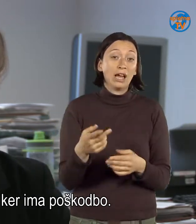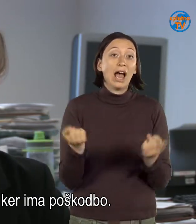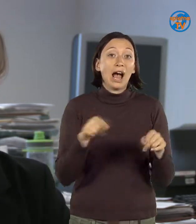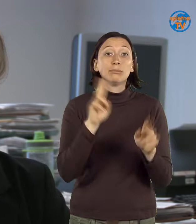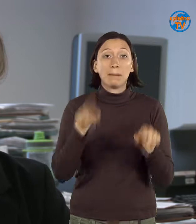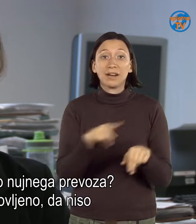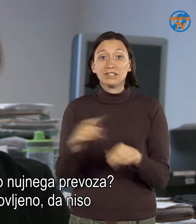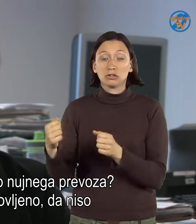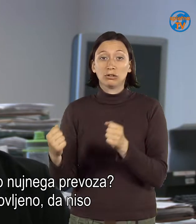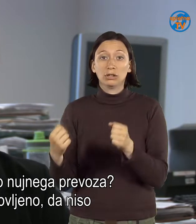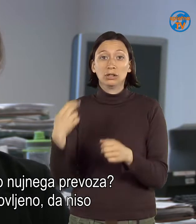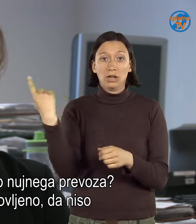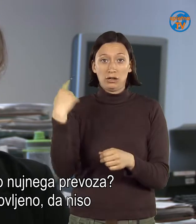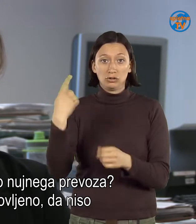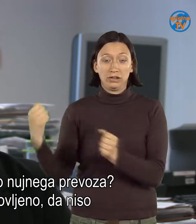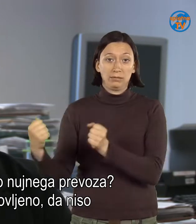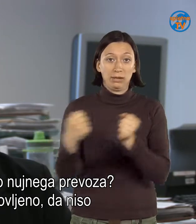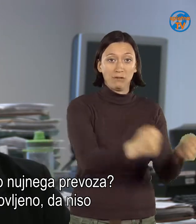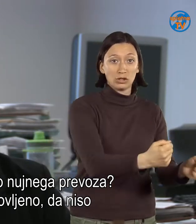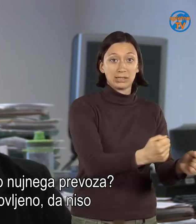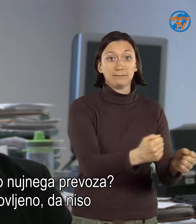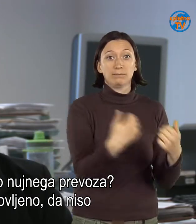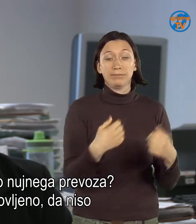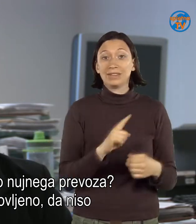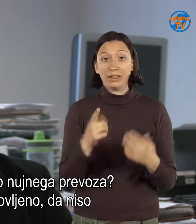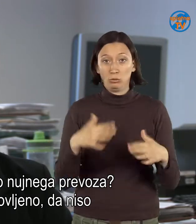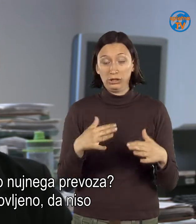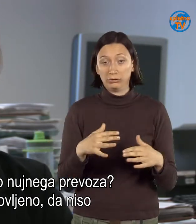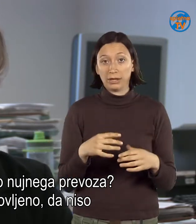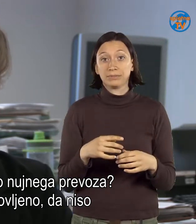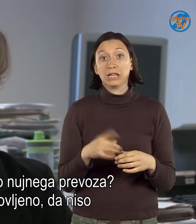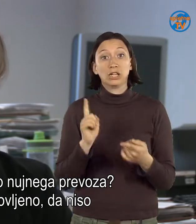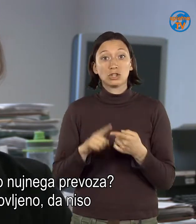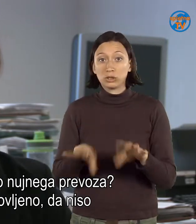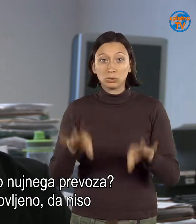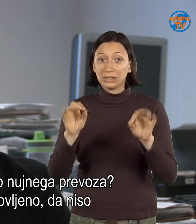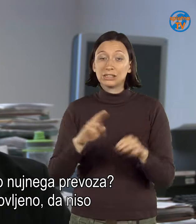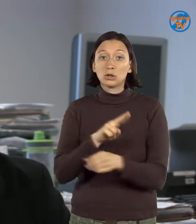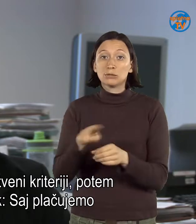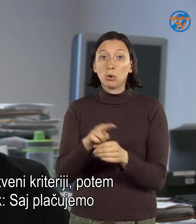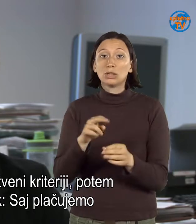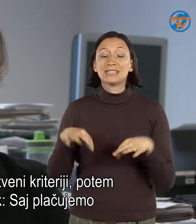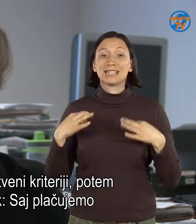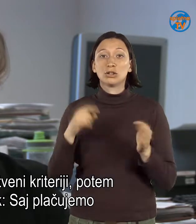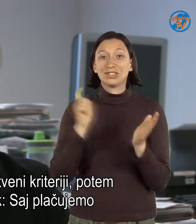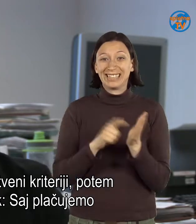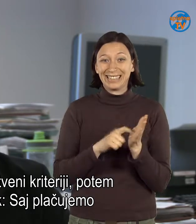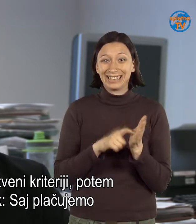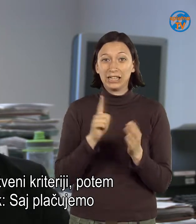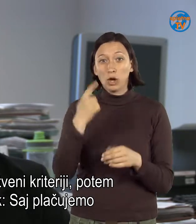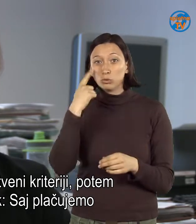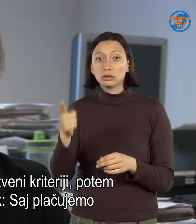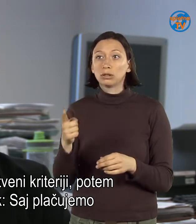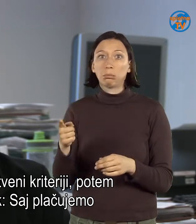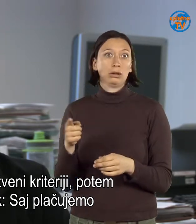pa pač ali ima pravico do nenujnega reševalnega prevoza. In če se pač ugotovi, da niso izpolnjeni zdravstveni kriteriji,